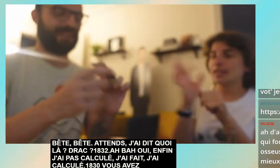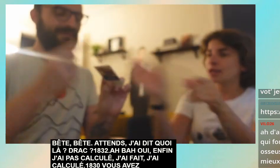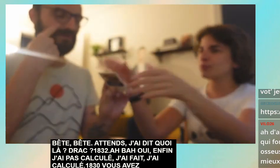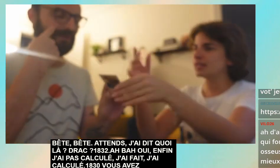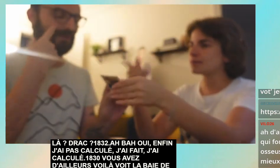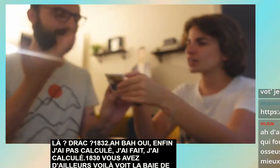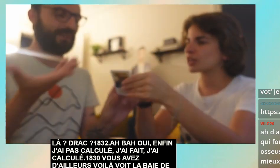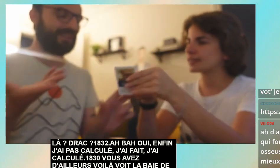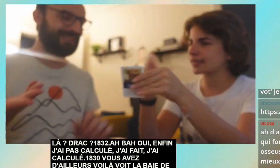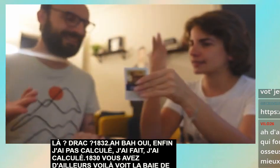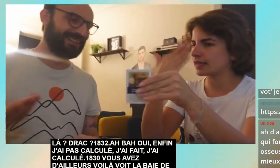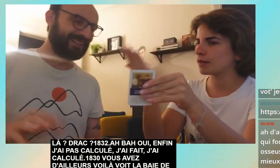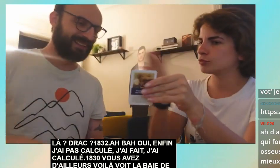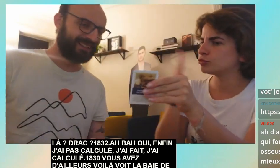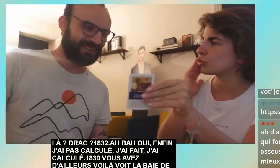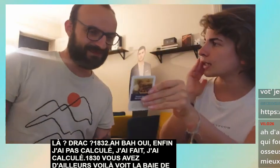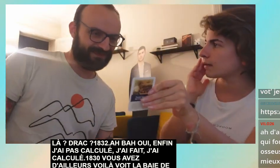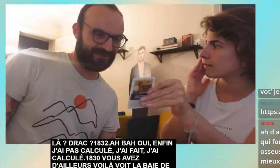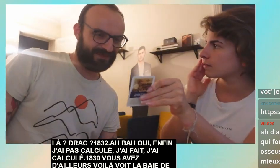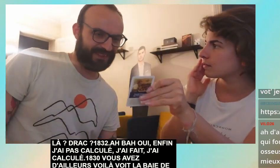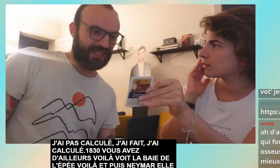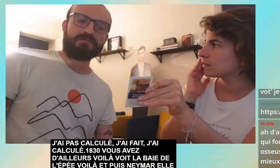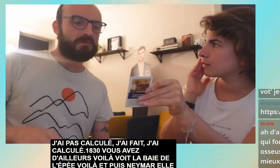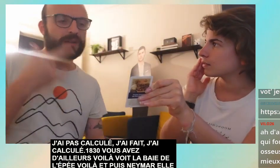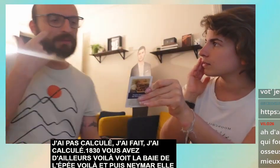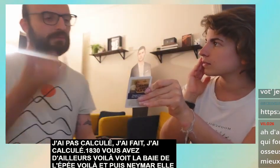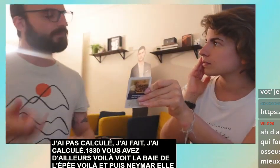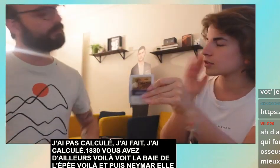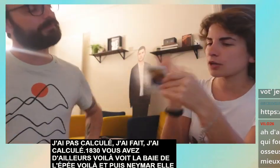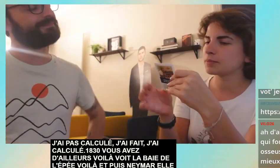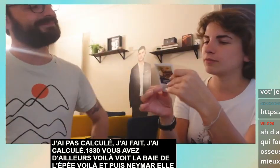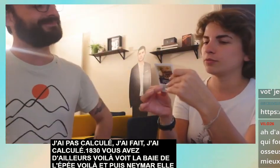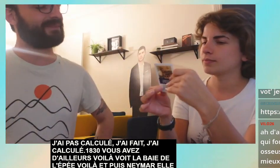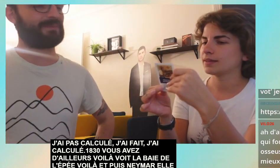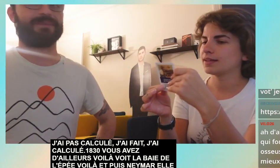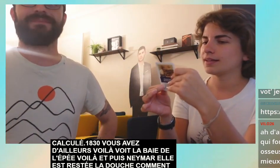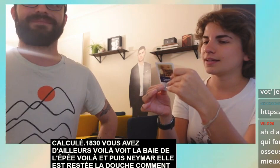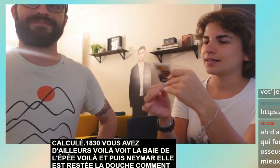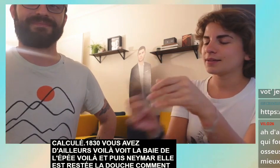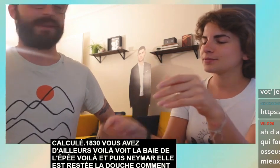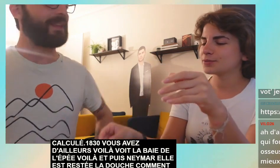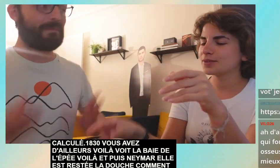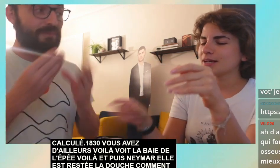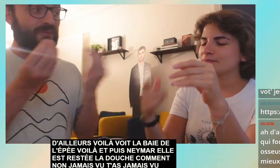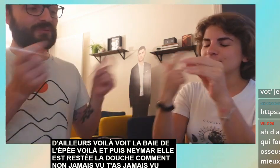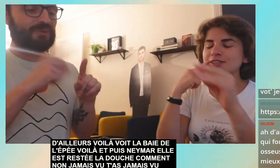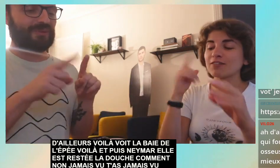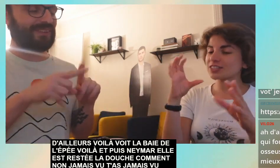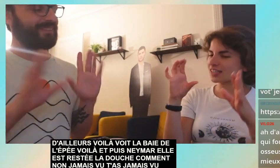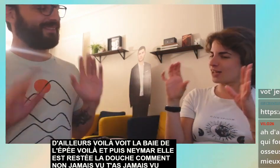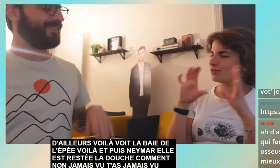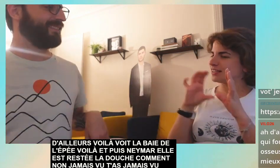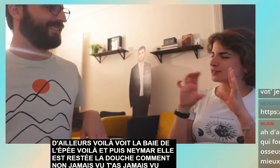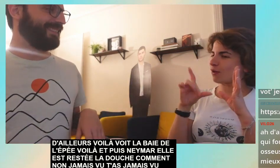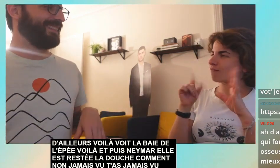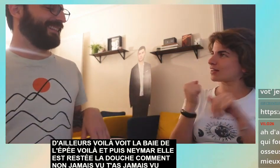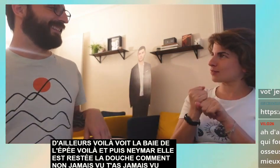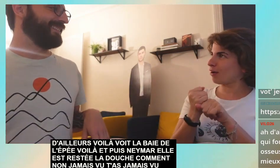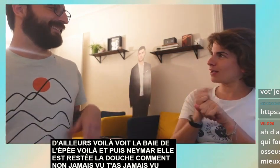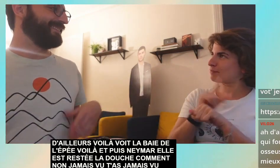Et puis l'image, elle est très célèbre. Tu le connais? Non, jamais vu. T'as jamais vu? Non plus. Ah, mais il y a beaucoup de Oui, choses. en fait, j'ai calculé 120 ans et pas